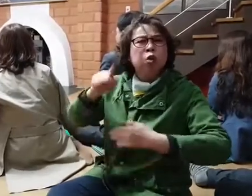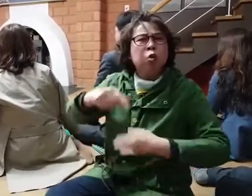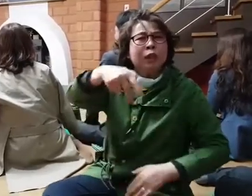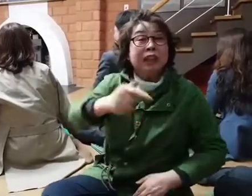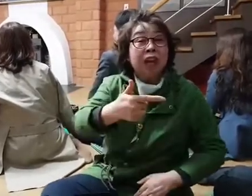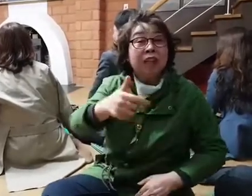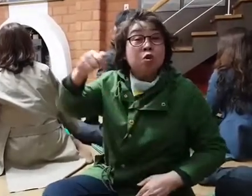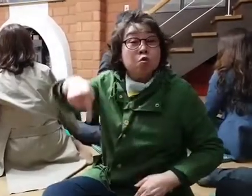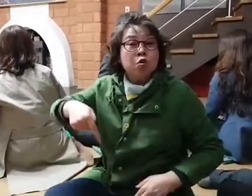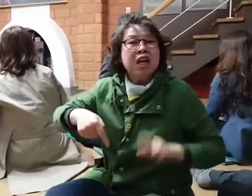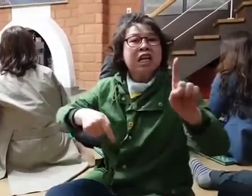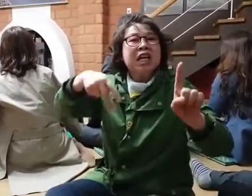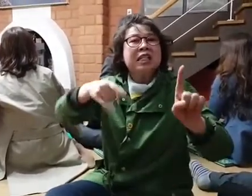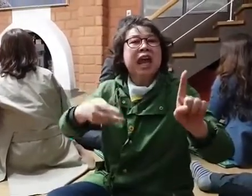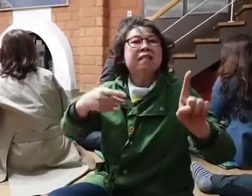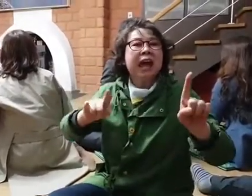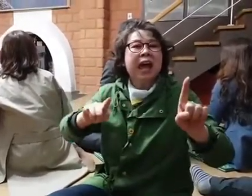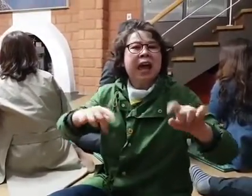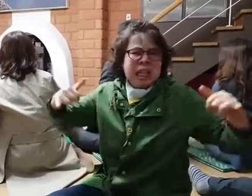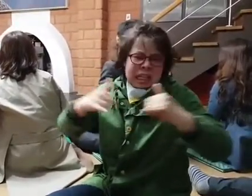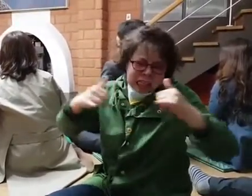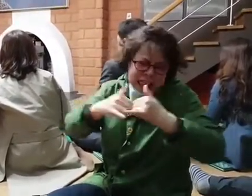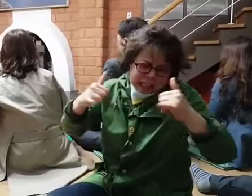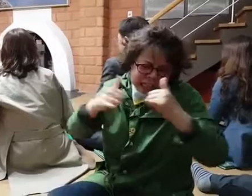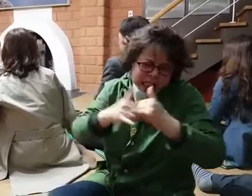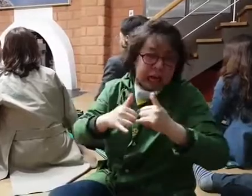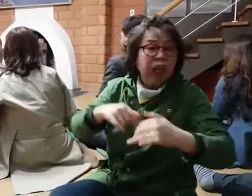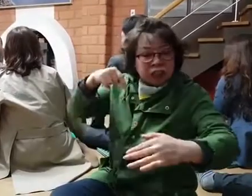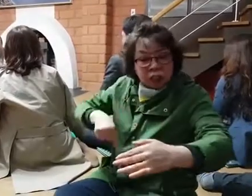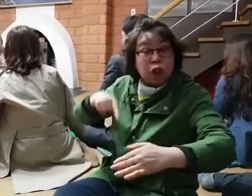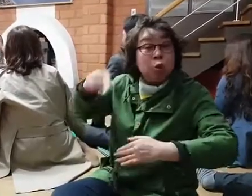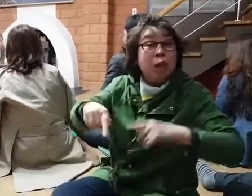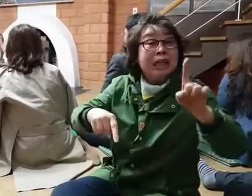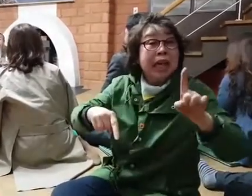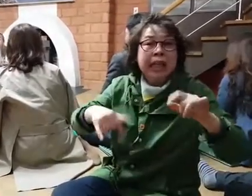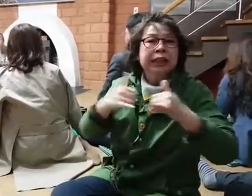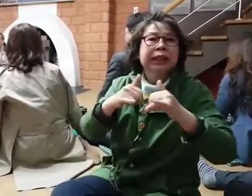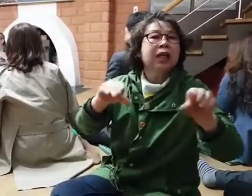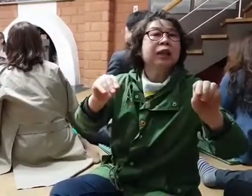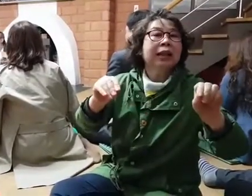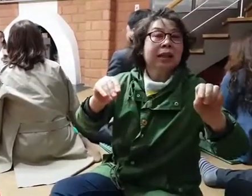썼을 때는 1000번 이상 전쟁을 하던 민족이 전후 1세대 전쟁은 끝났다.